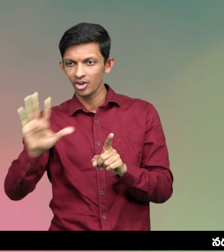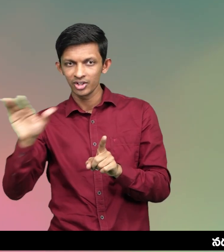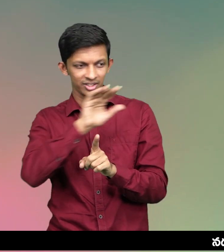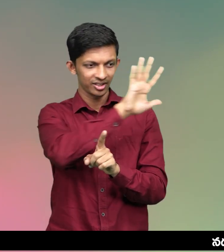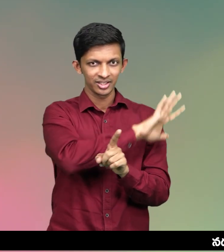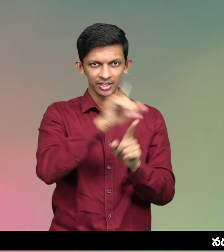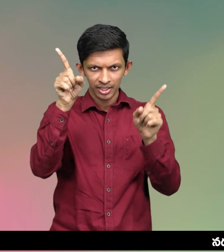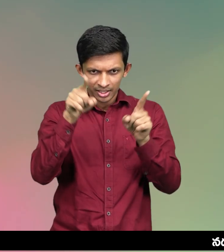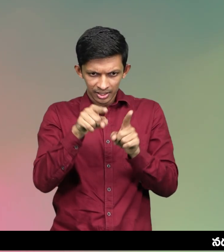ఉద్భవించింది.